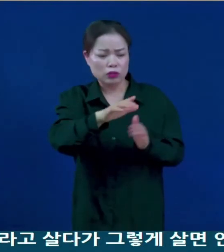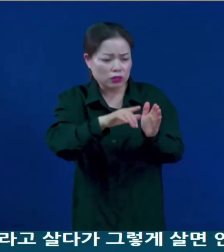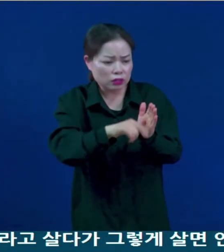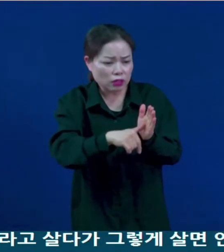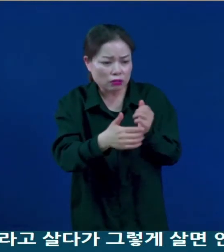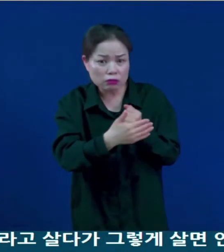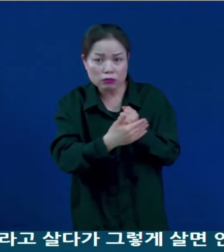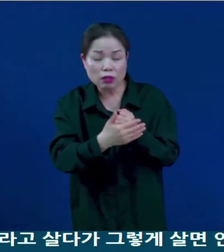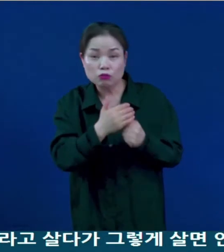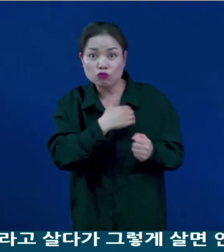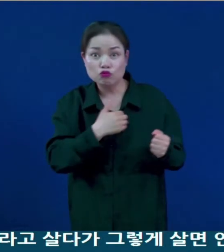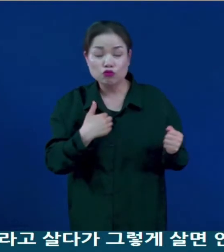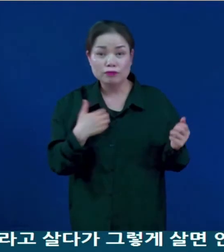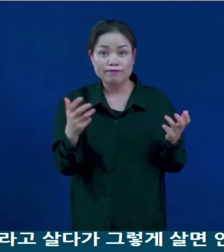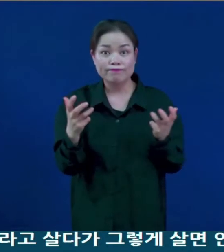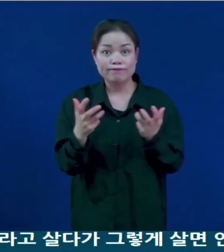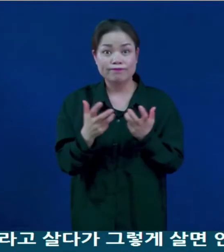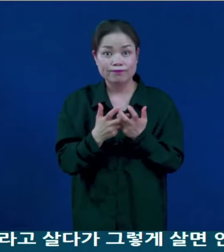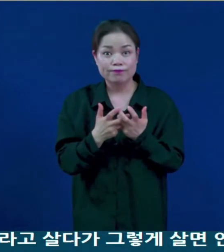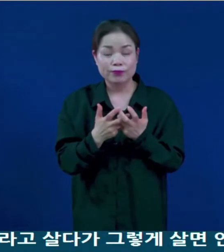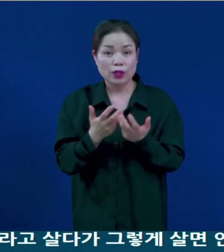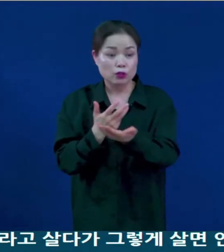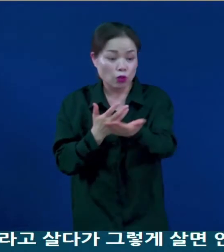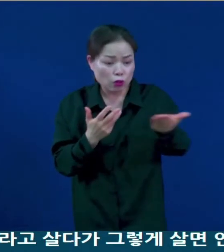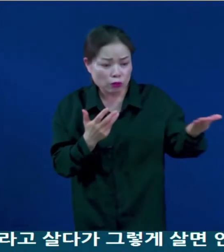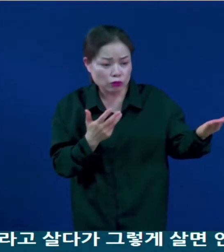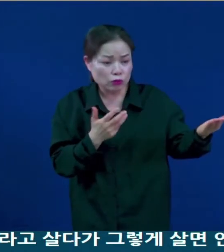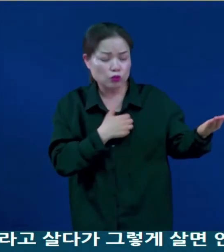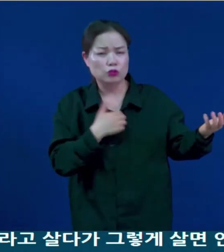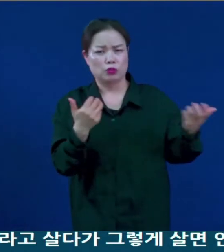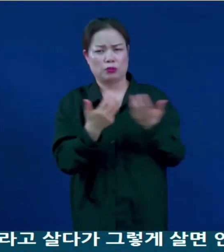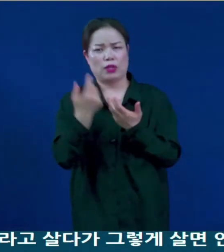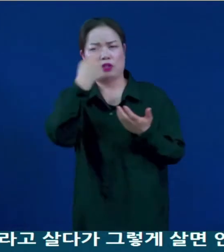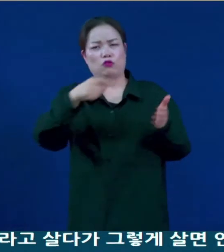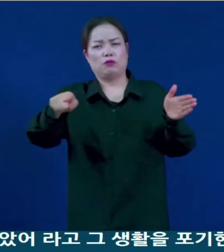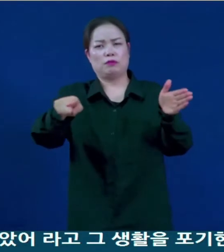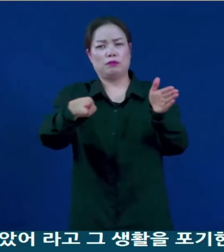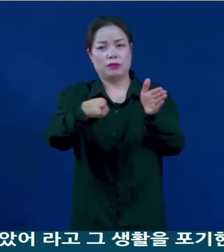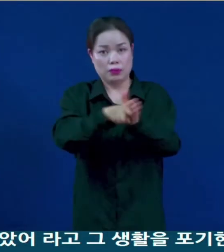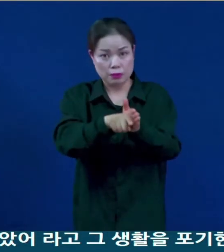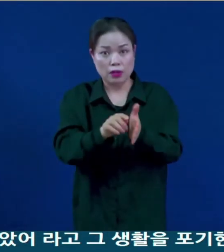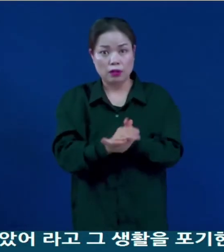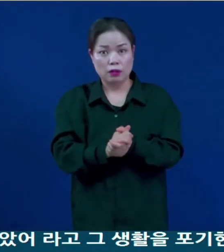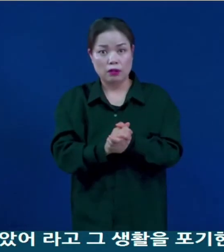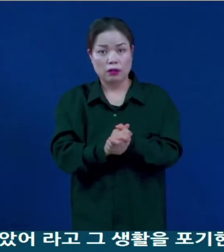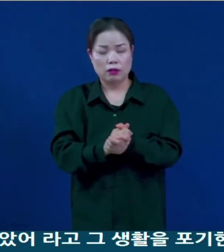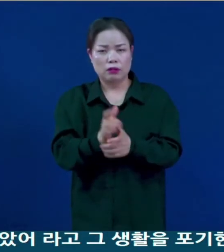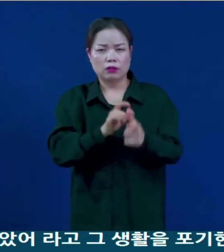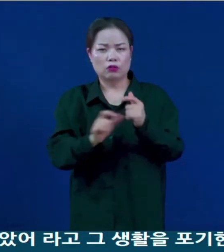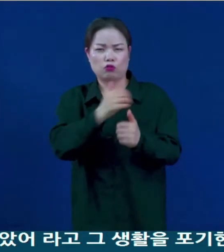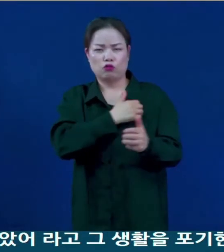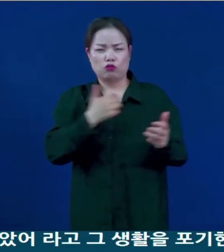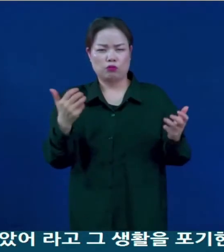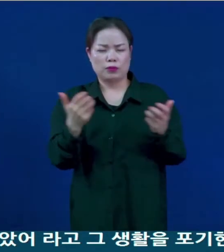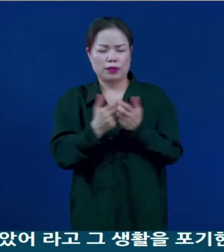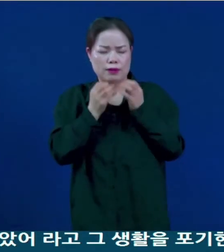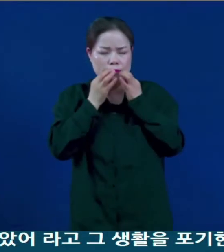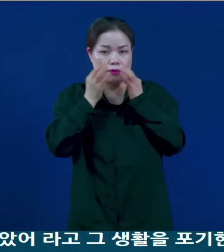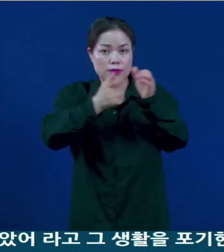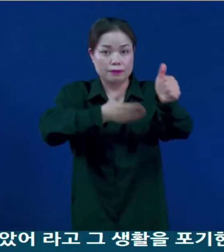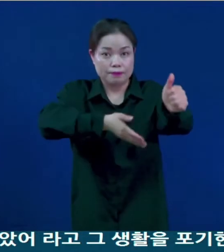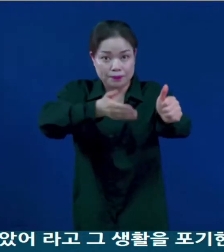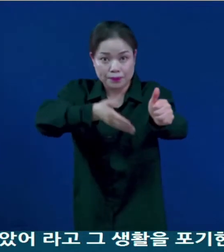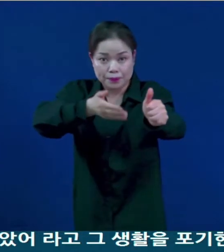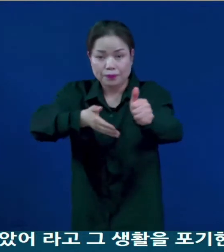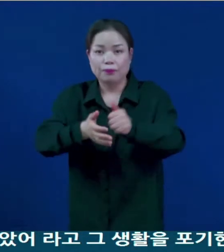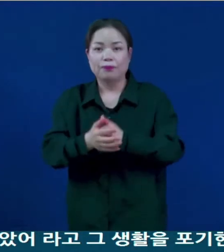그런 은혜가 충만합니다. 여러분에게도 충만한 줄로 믿습니다. 더욱더 충만하길 간절히 바랍니다.